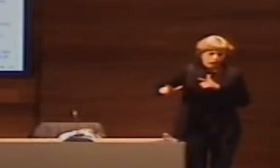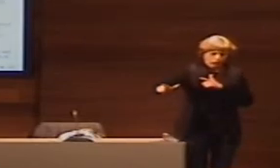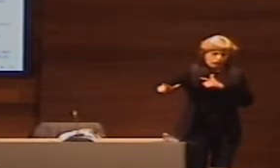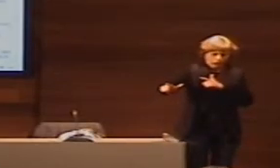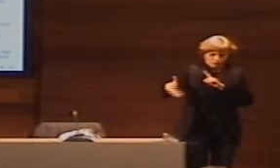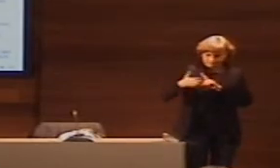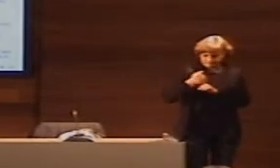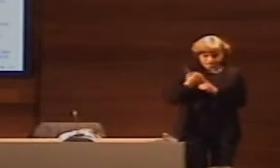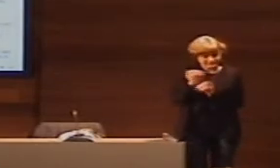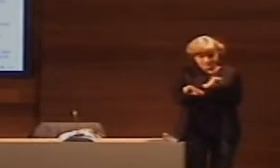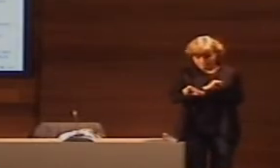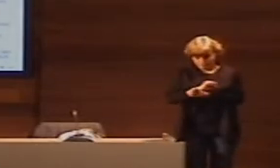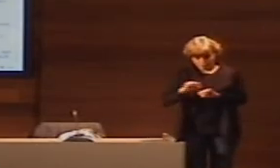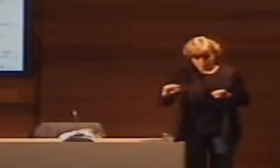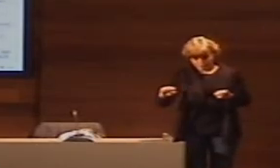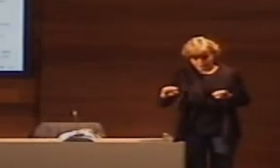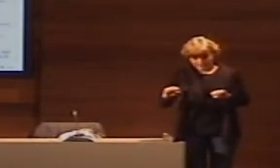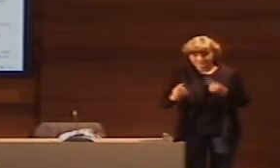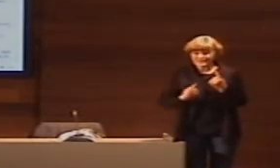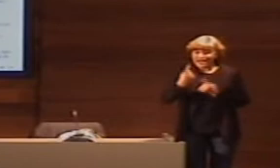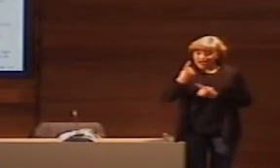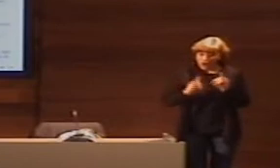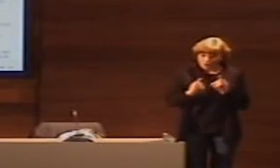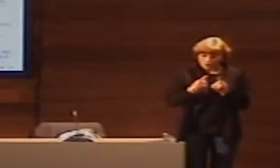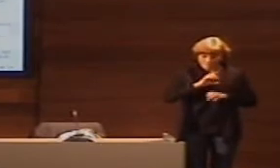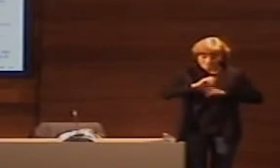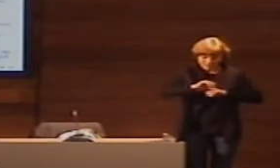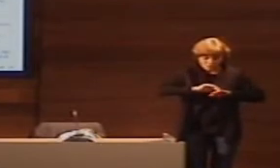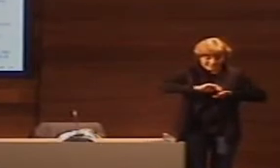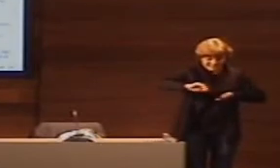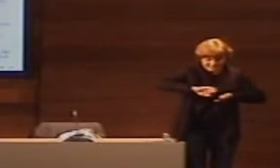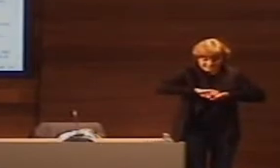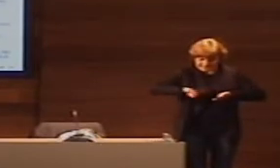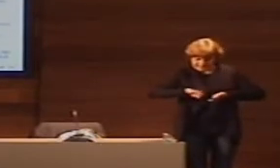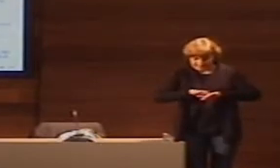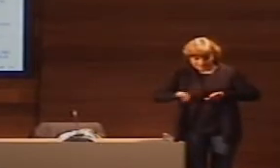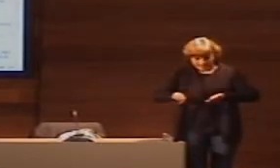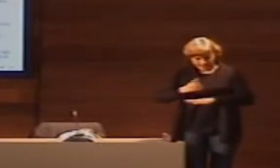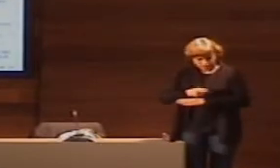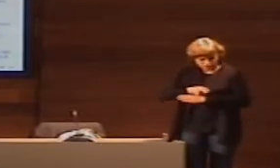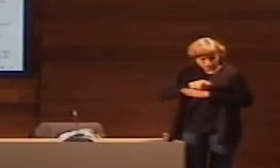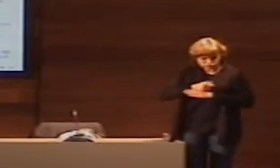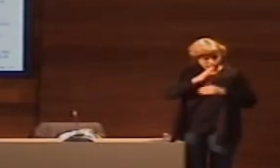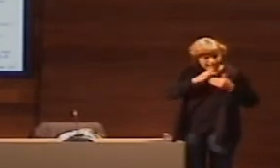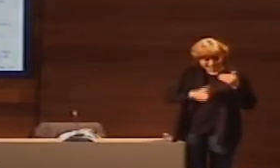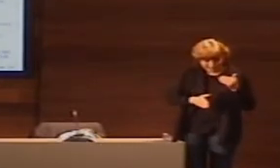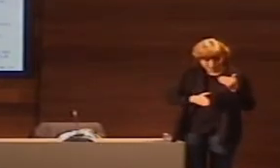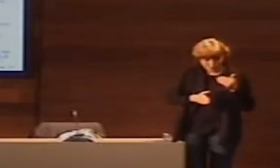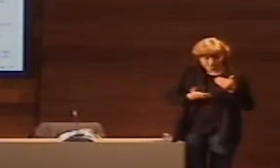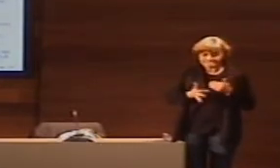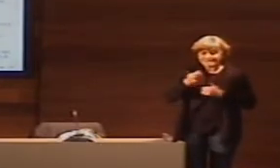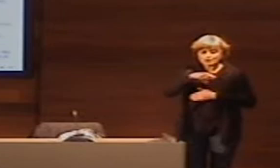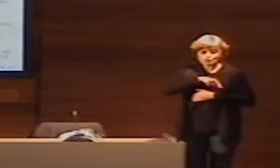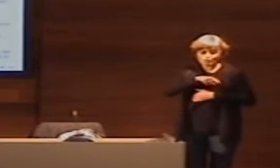cumplimiento aquellas que han implementado la recogida selectiva de la materia orgánica y aquellas que han hecho una apuesta muy clara por biometanización,